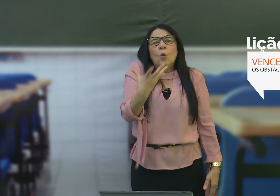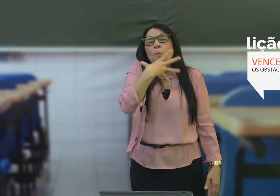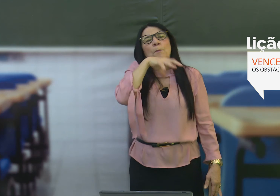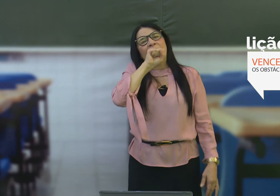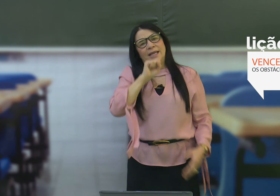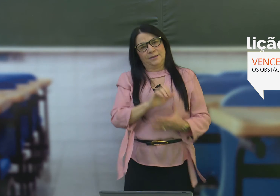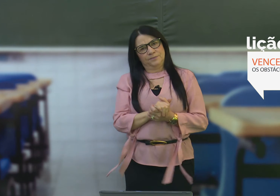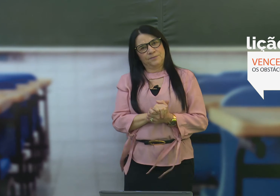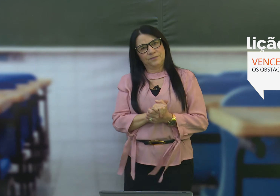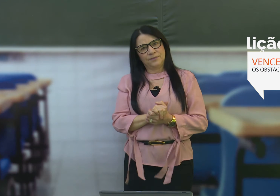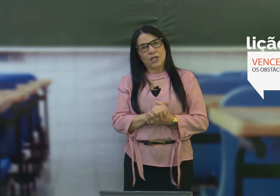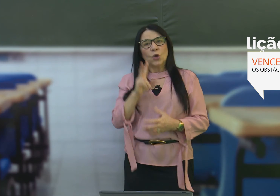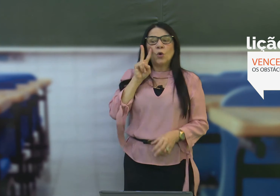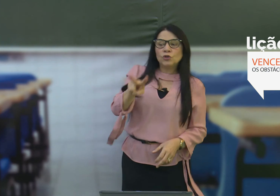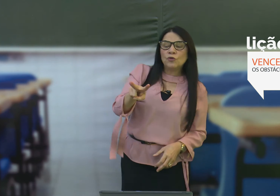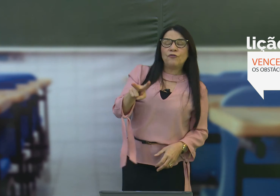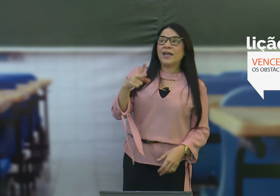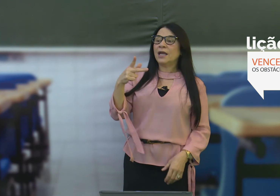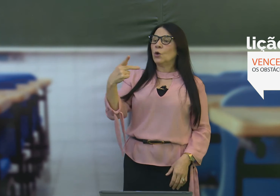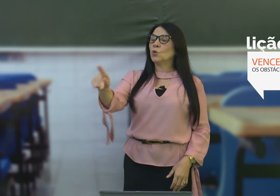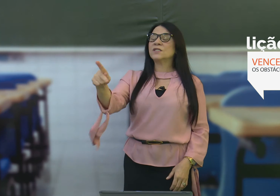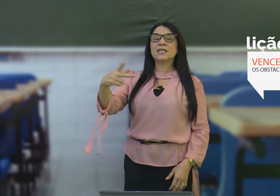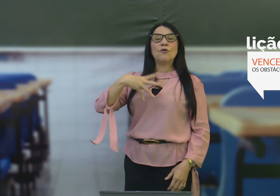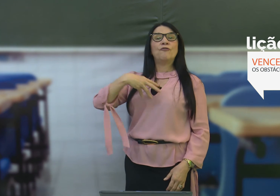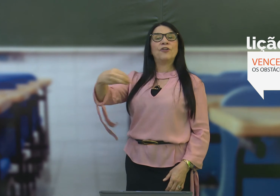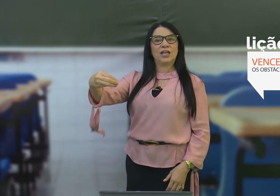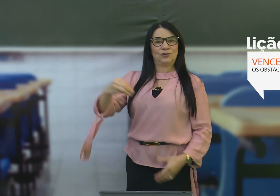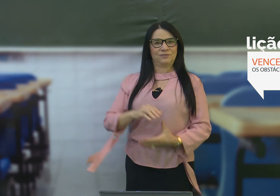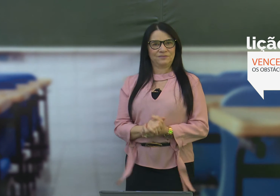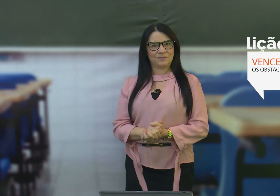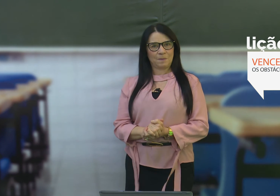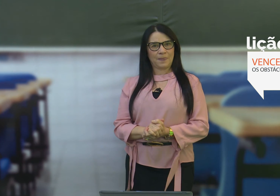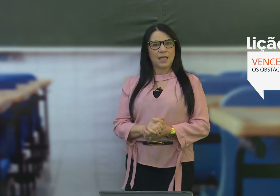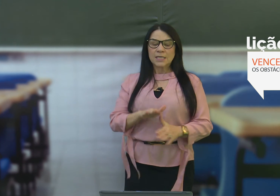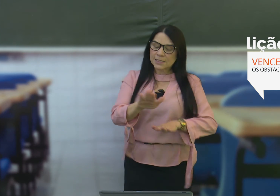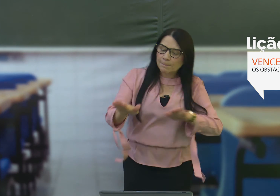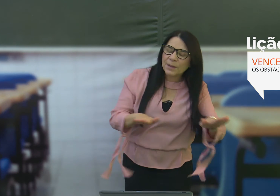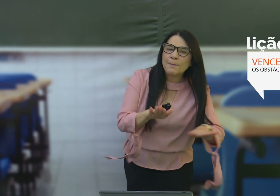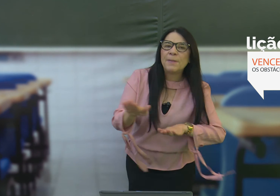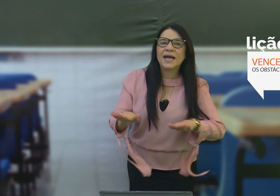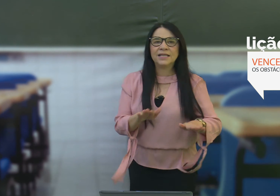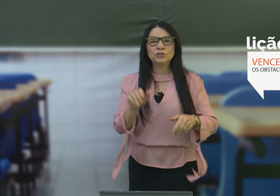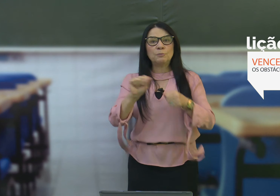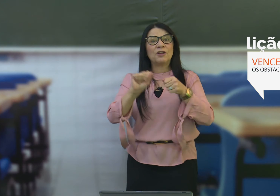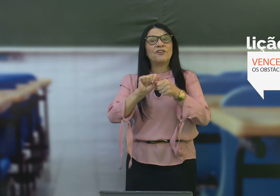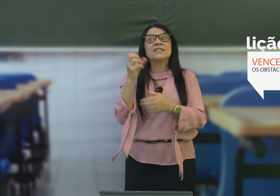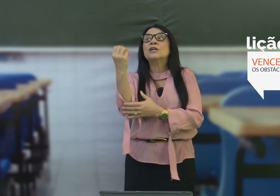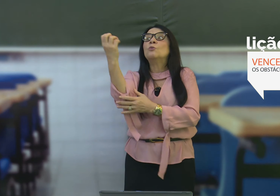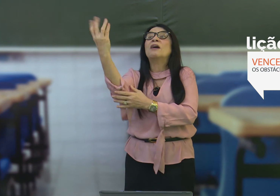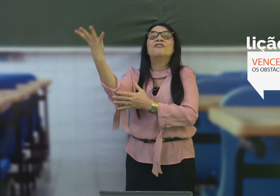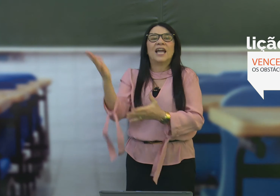Um pai, quando vê o seu filho se preparando para fazer uma